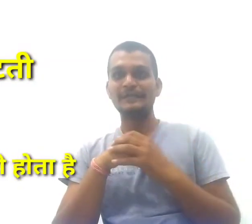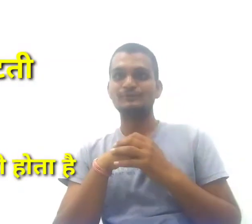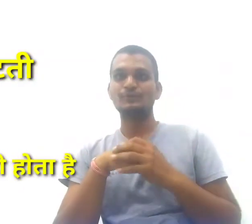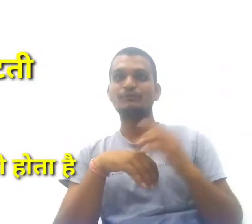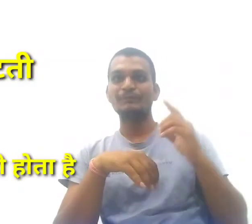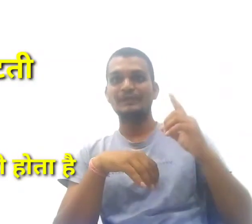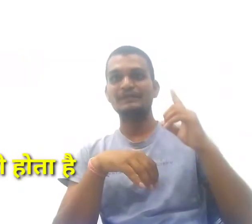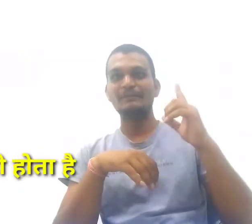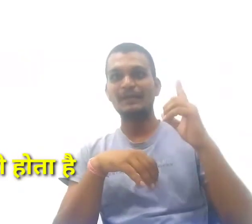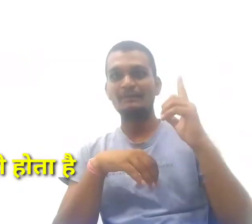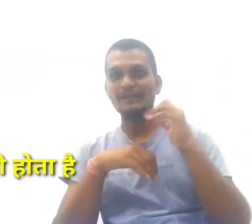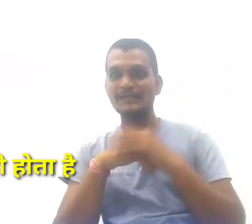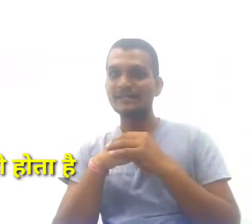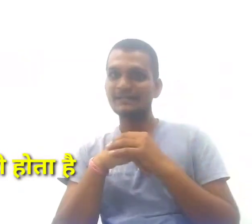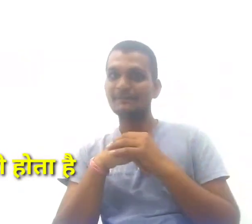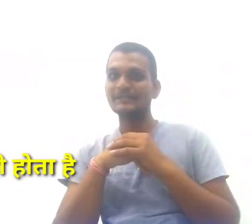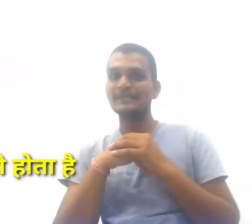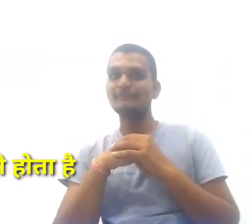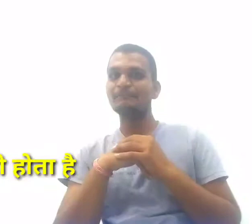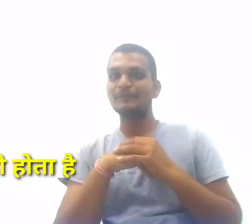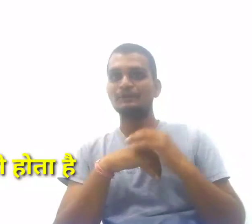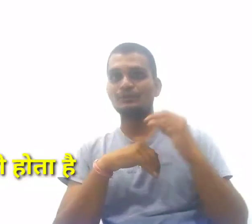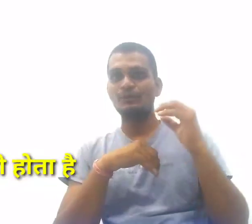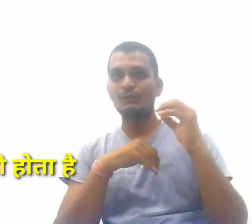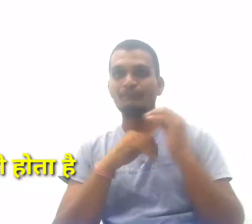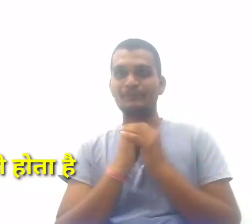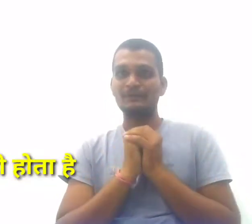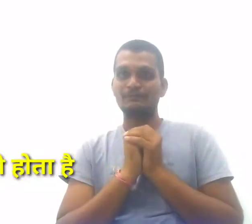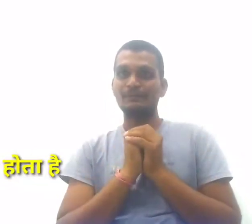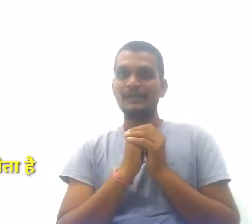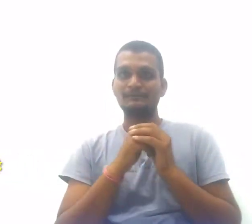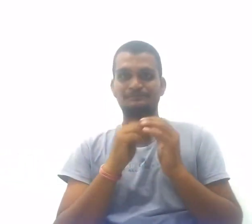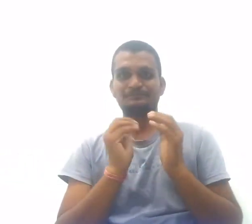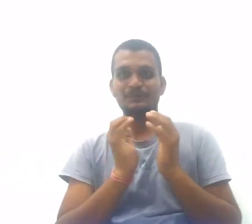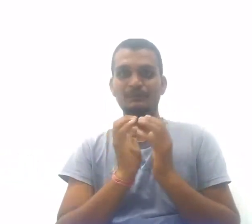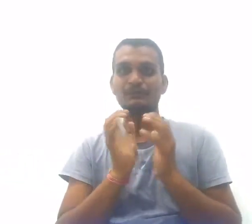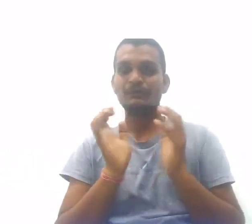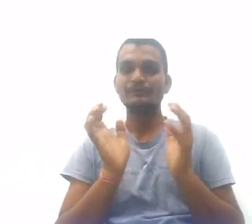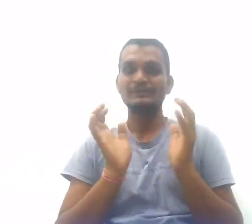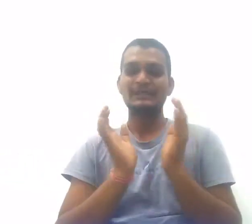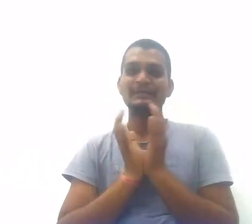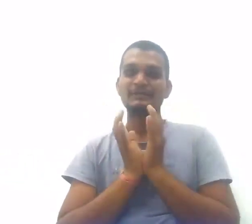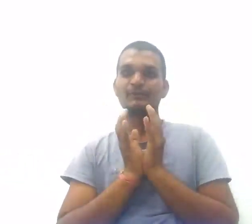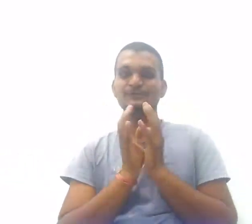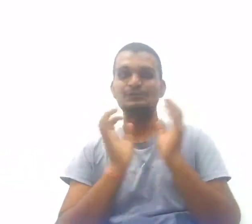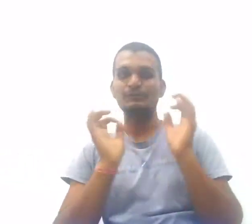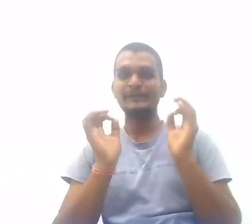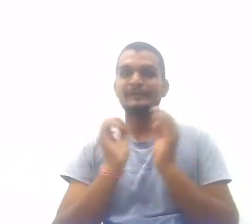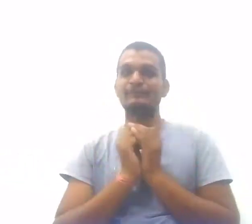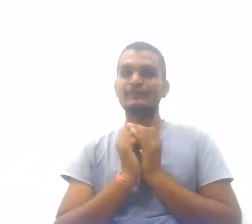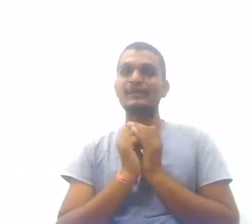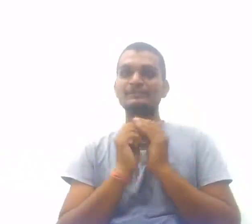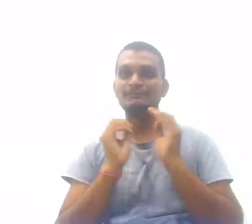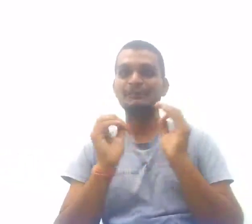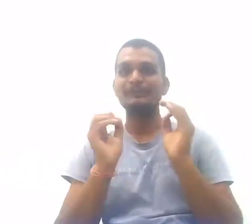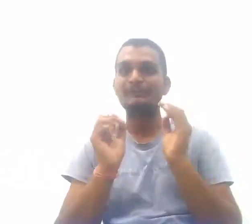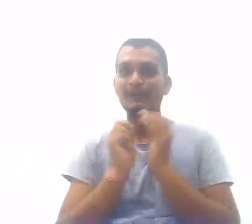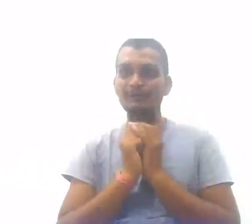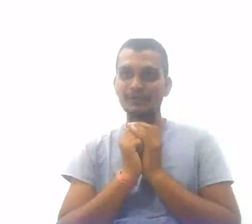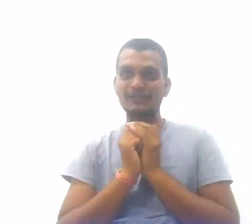जो इतना बड़ा बलिदान दे पाती है। तो मैं उन लोगों से कहना चाहूँगा जो भी वृद्धाश्रम में अपनी माओं को रखे